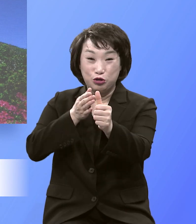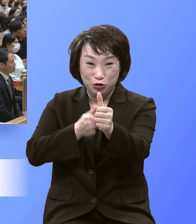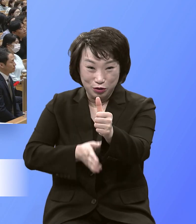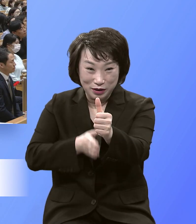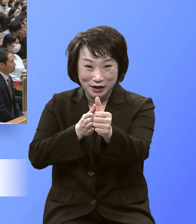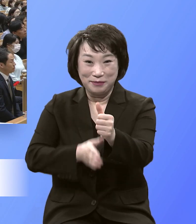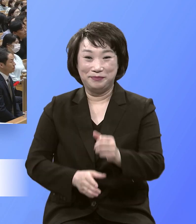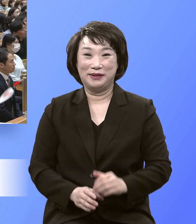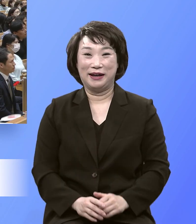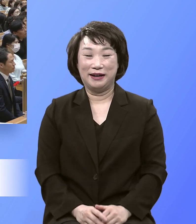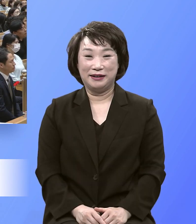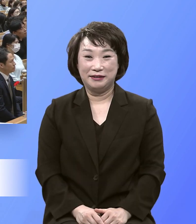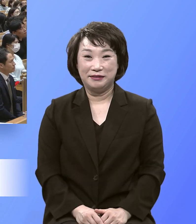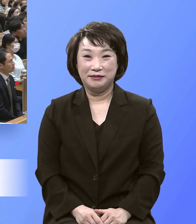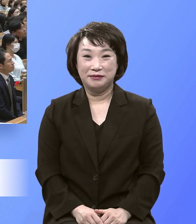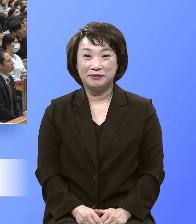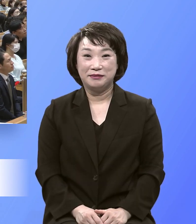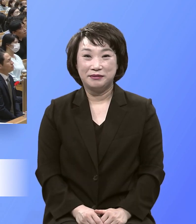축원합니다.